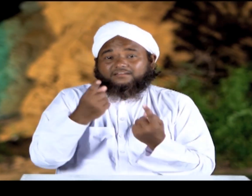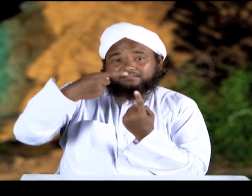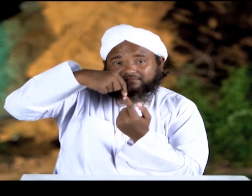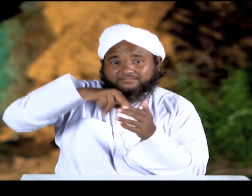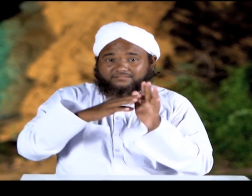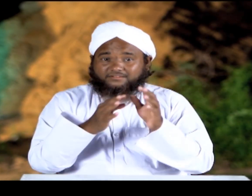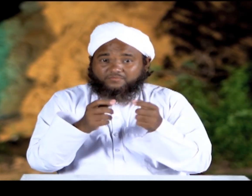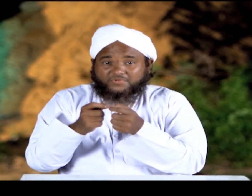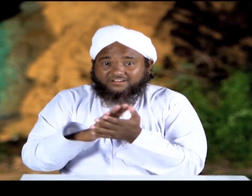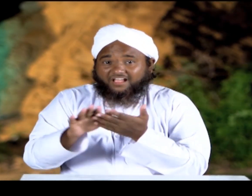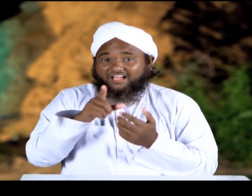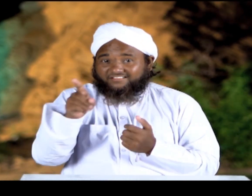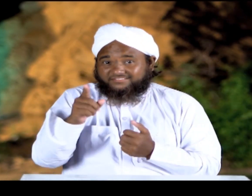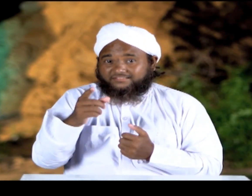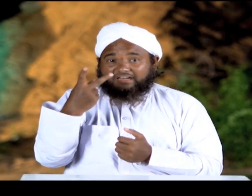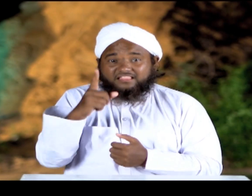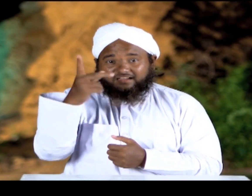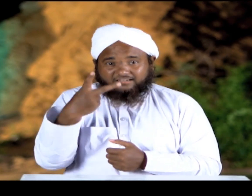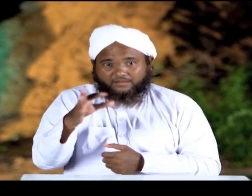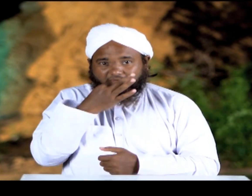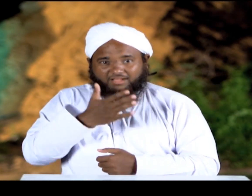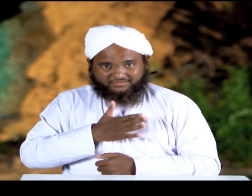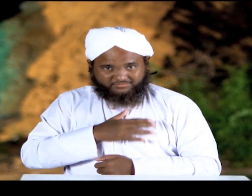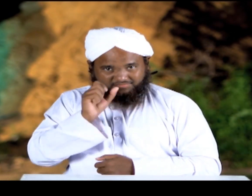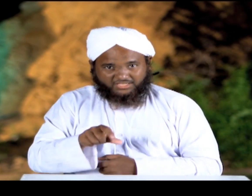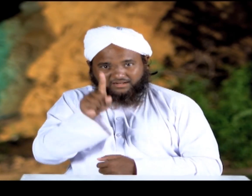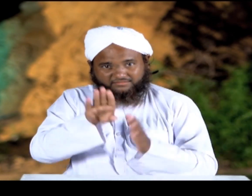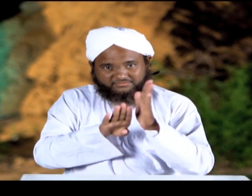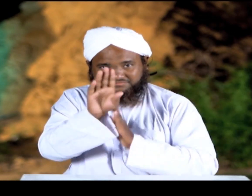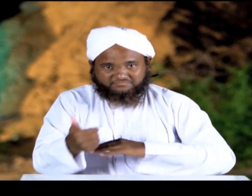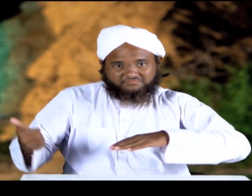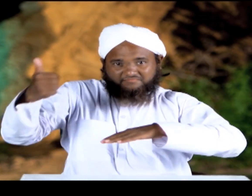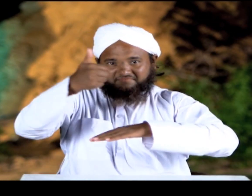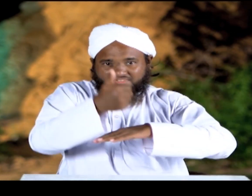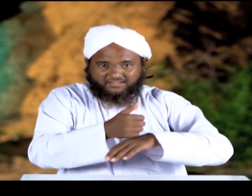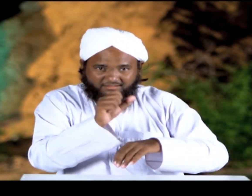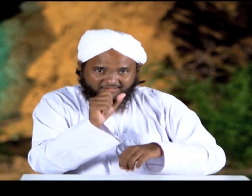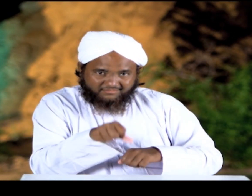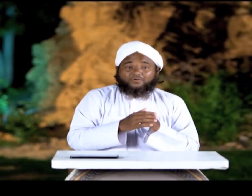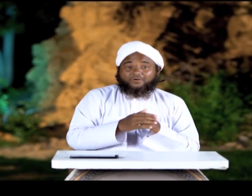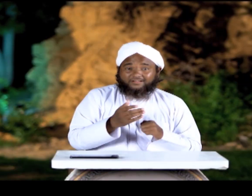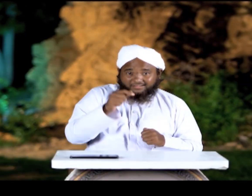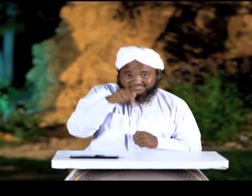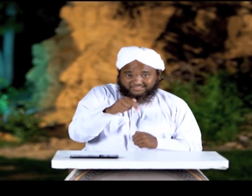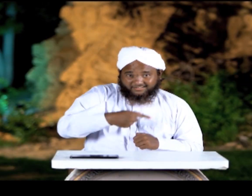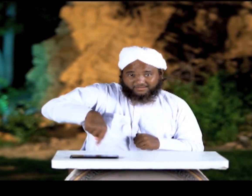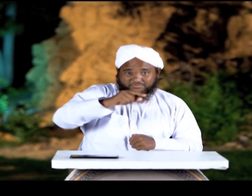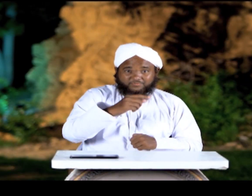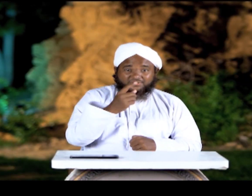اللہ علیہ نے اللہ پاک کے نام کا ادب کیا تو عظمت پائی۔ آج ہم اگر حضور انور صلی اللہ علیہ